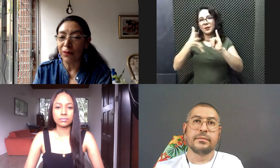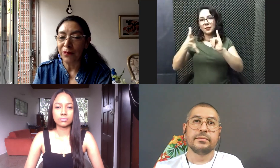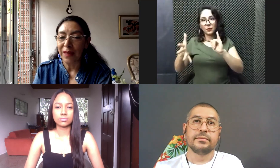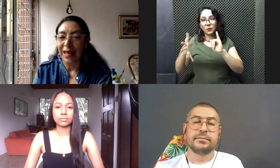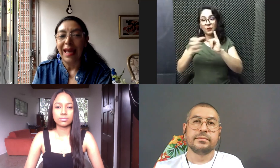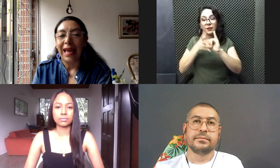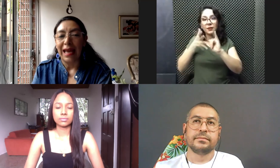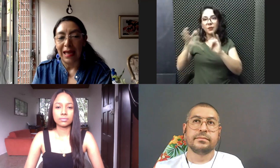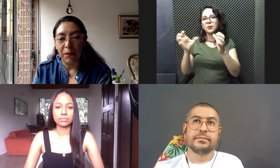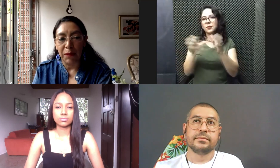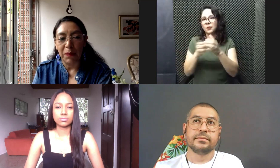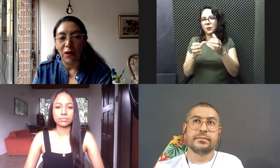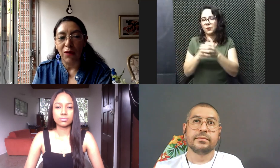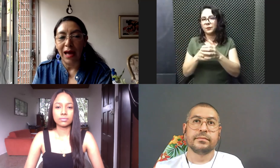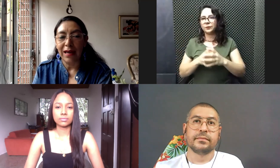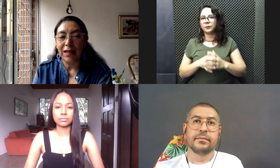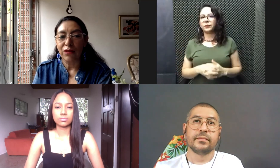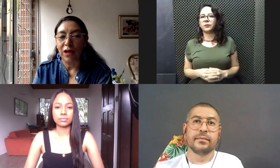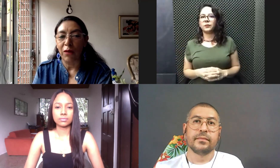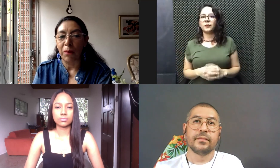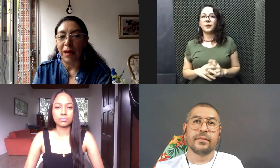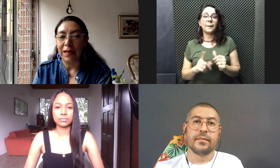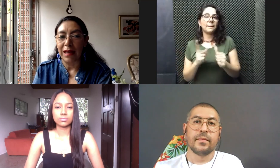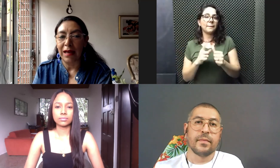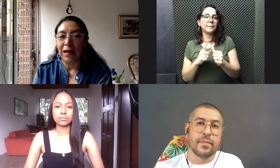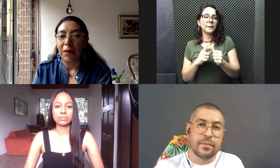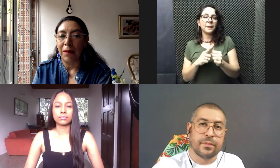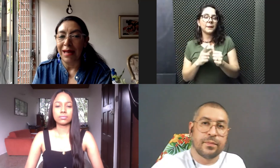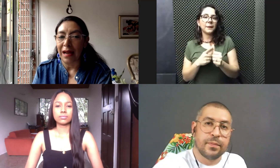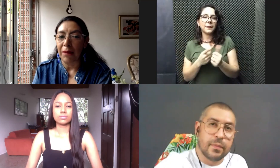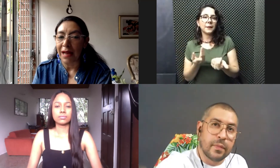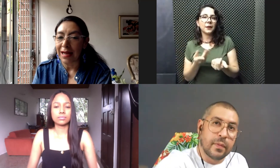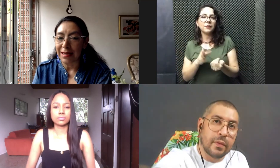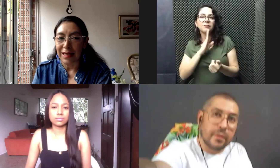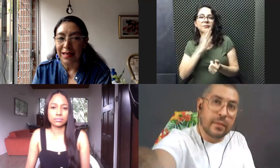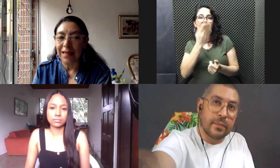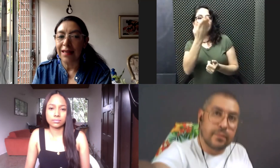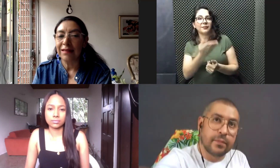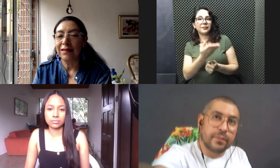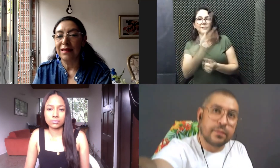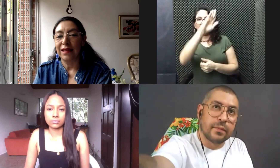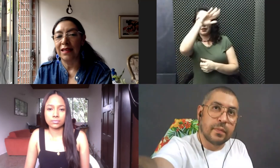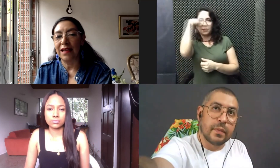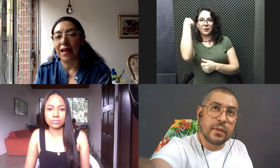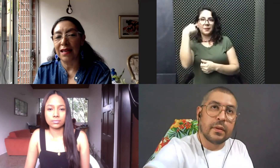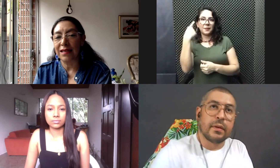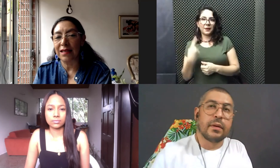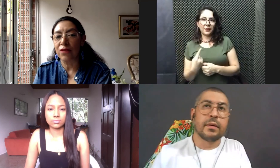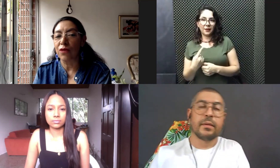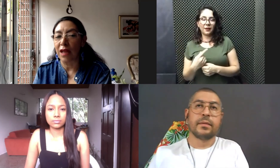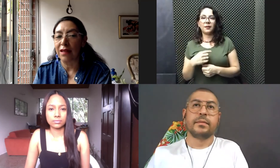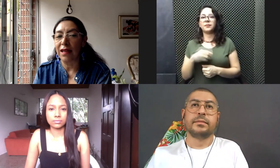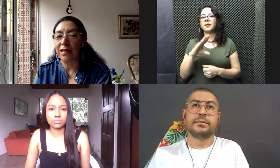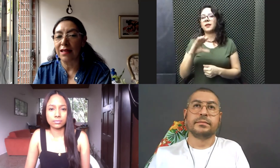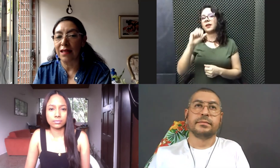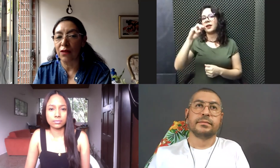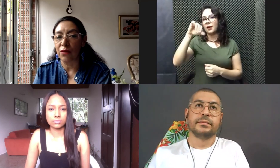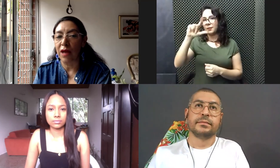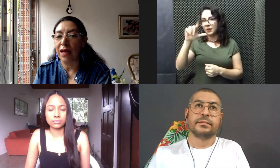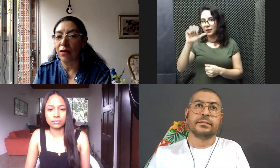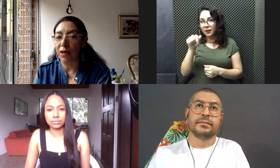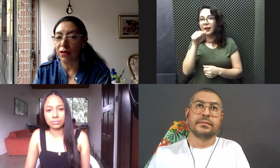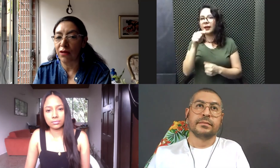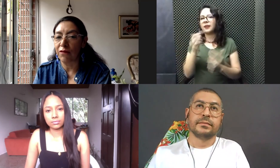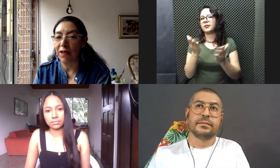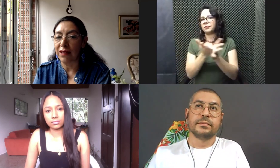Movimiento. En primer lugar, nos acompaña María Camila Castañeda. Ella es estudiante de